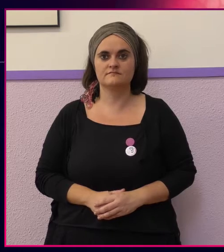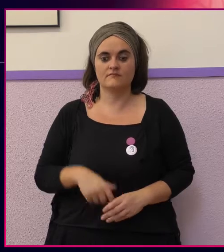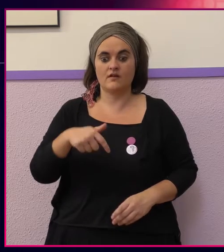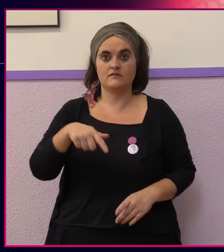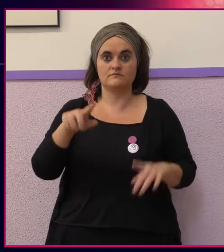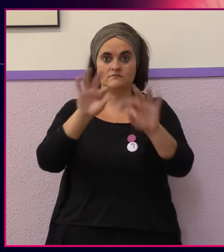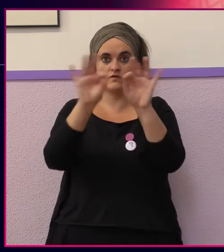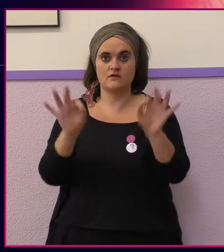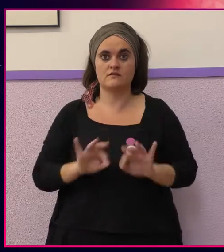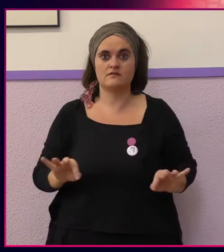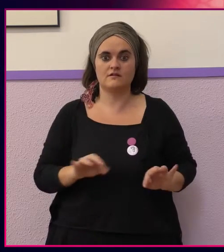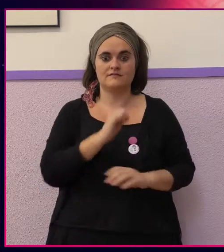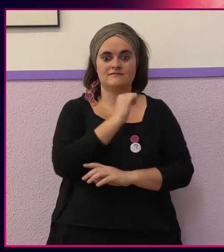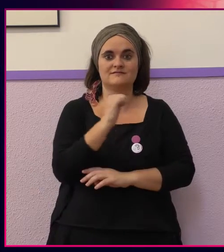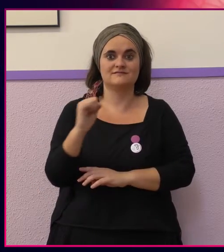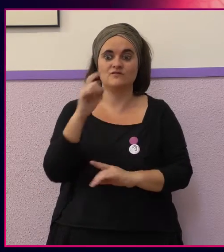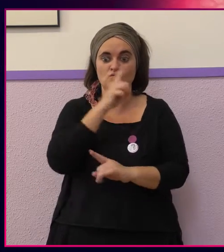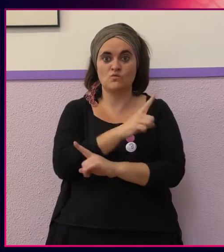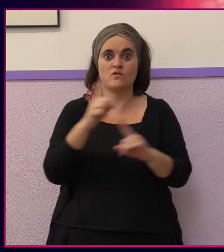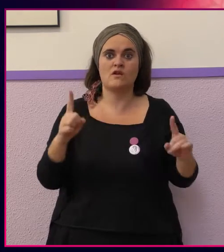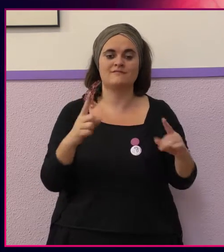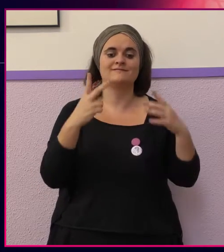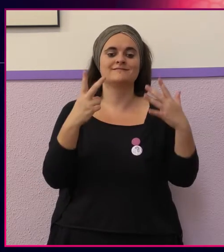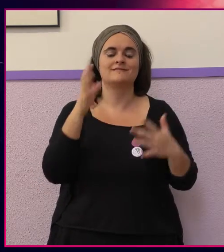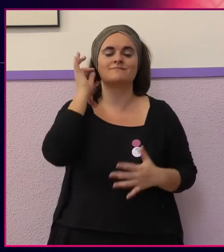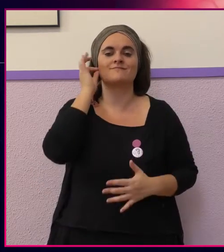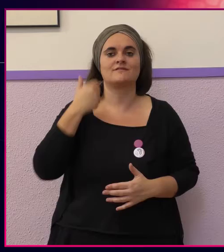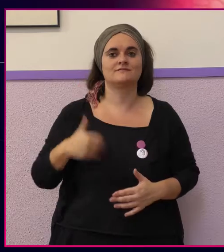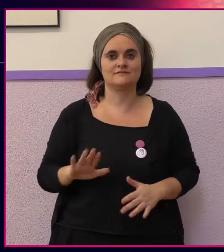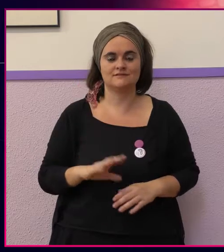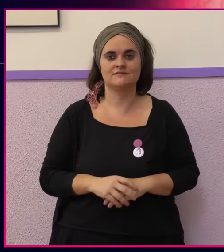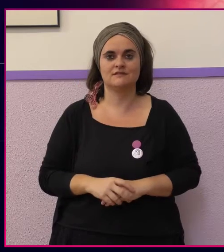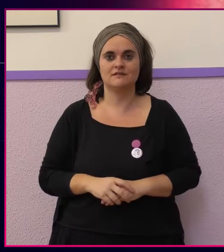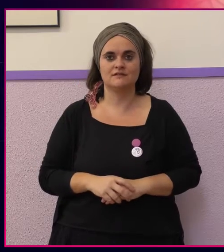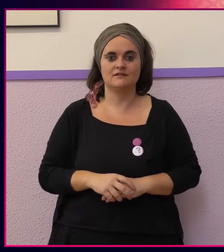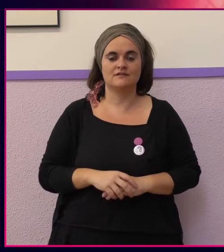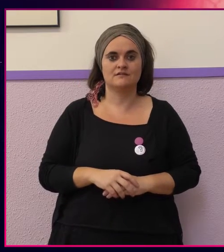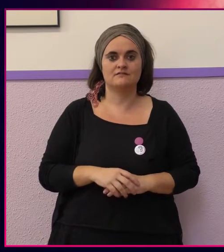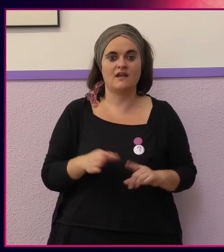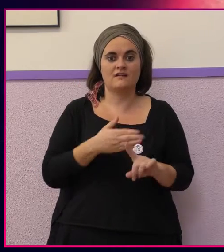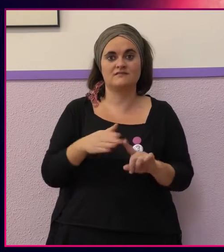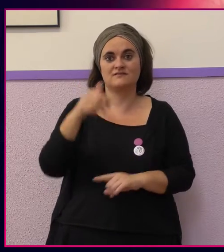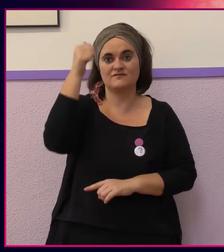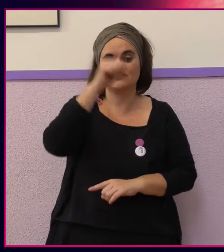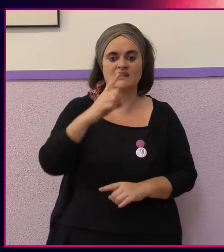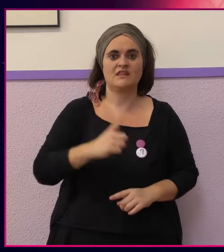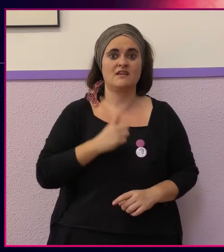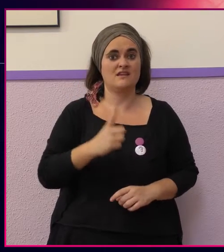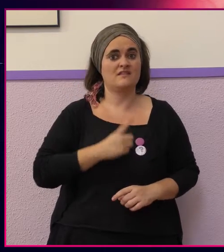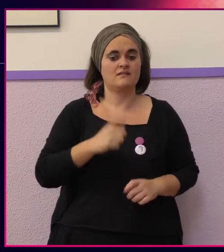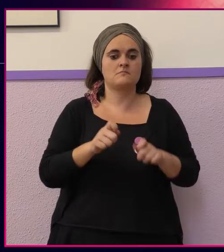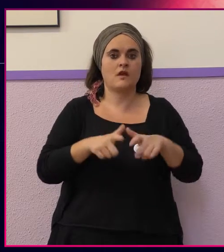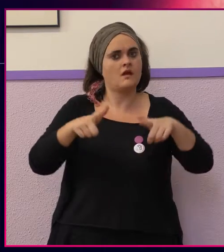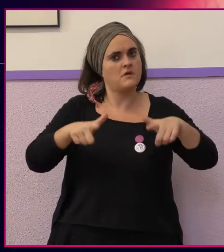en euskal herria han asesinado a siete mujeres en lo que va de año y las agresiones machistas día a día se